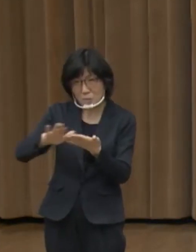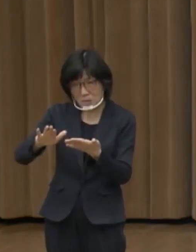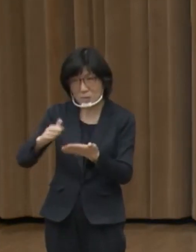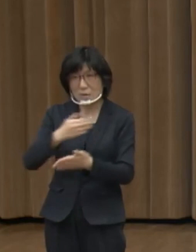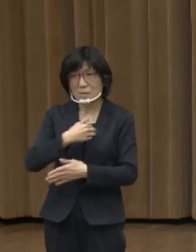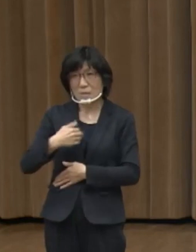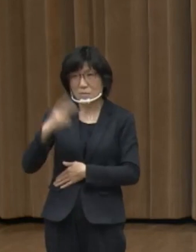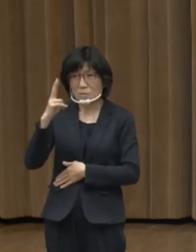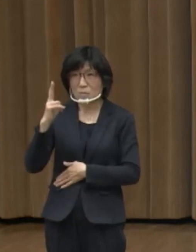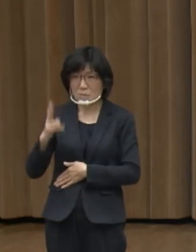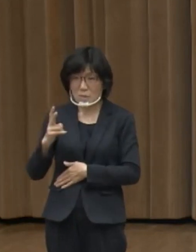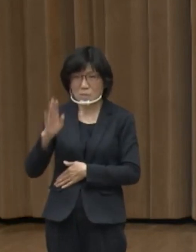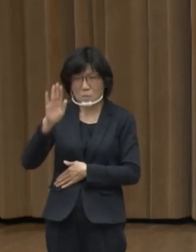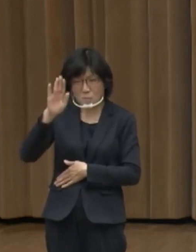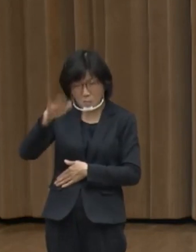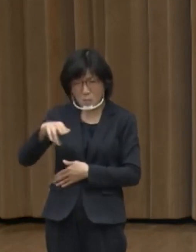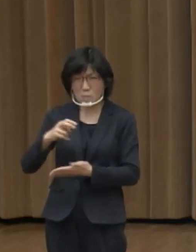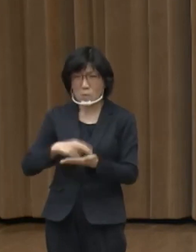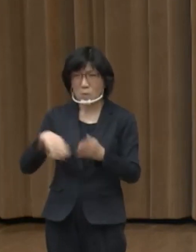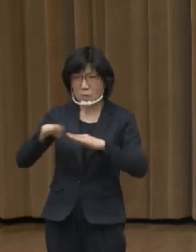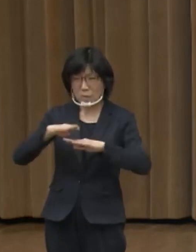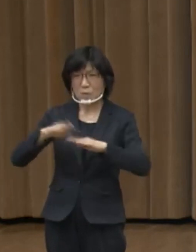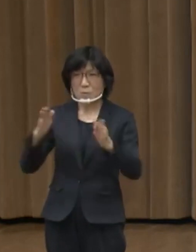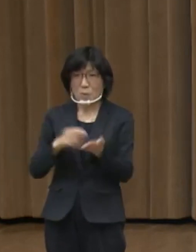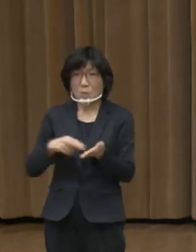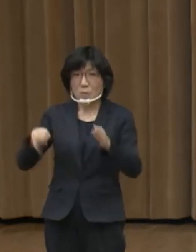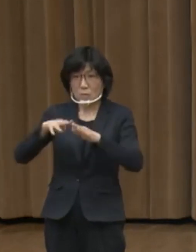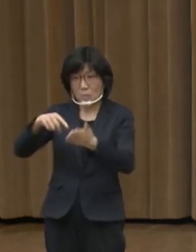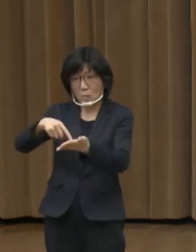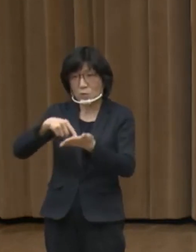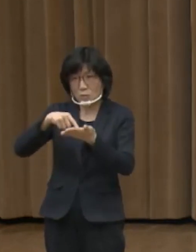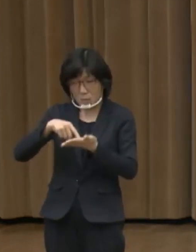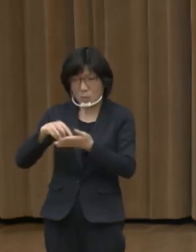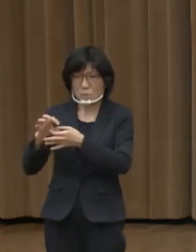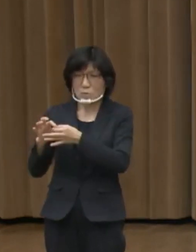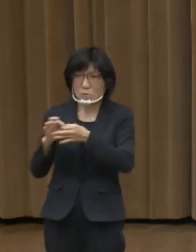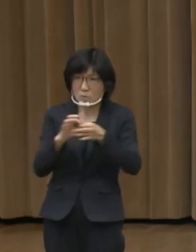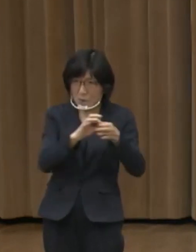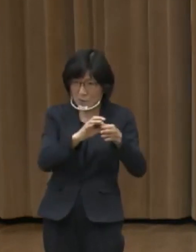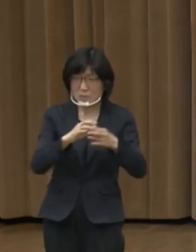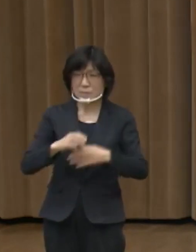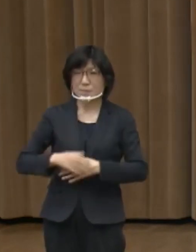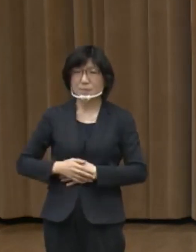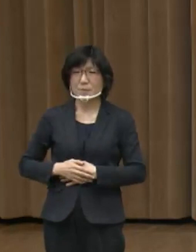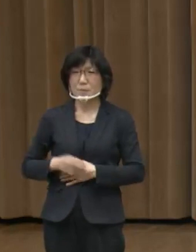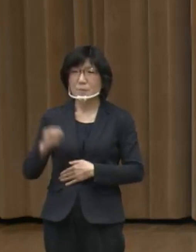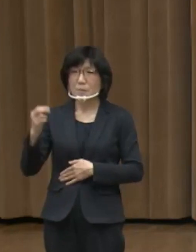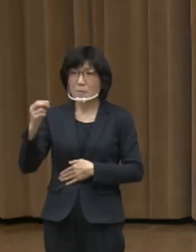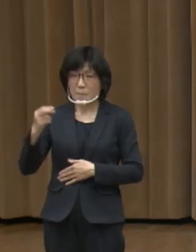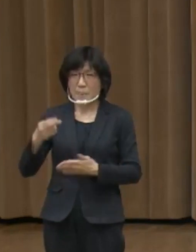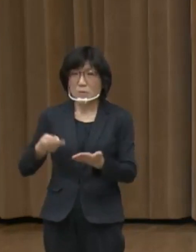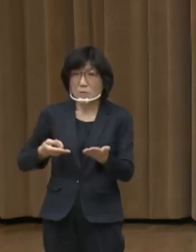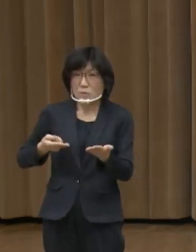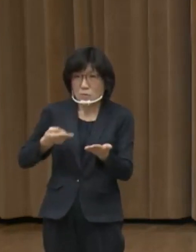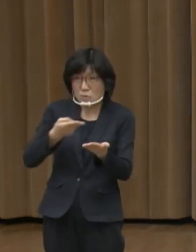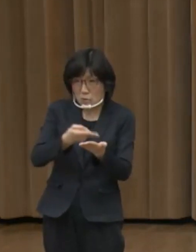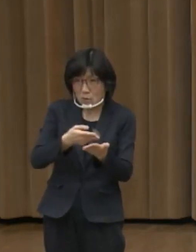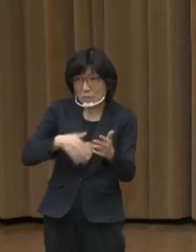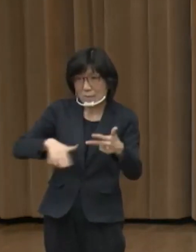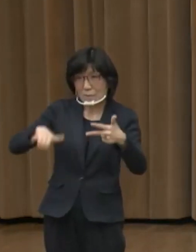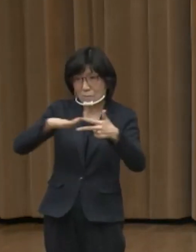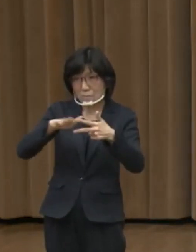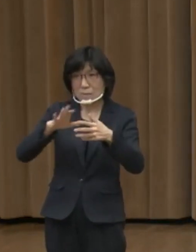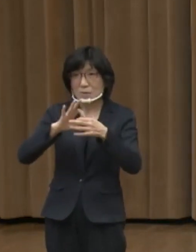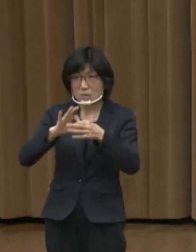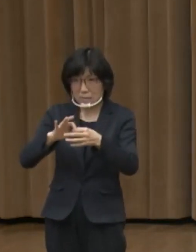療機関の募集を継続してまいります。次に、入所系福祉施設への抗原検査キットの配布等であ